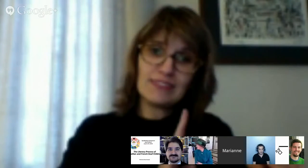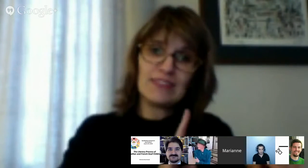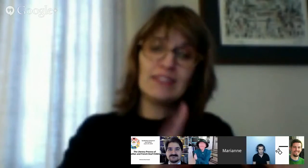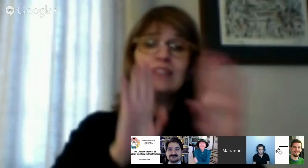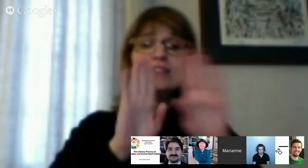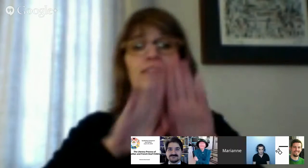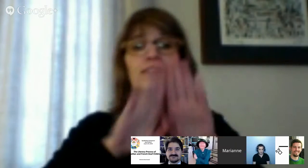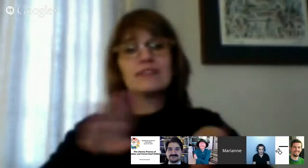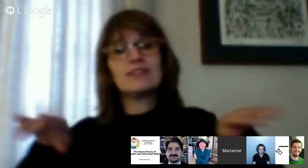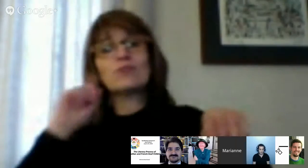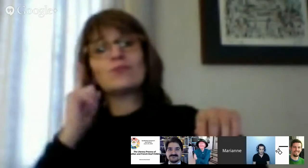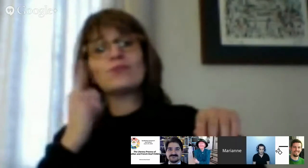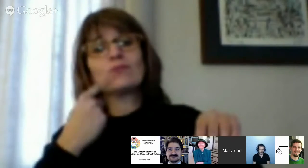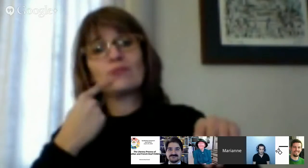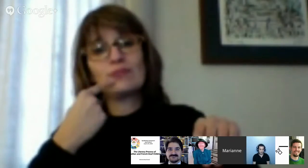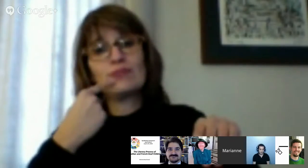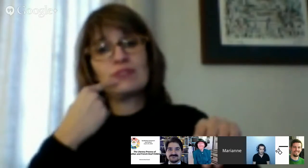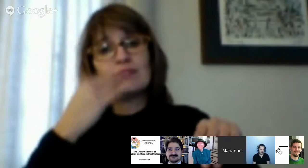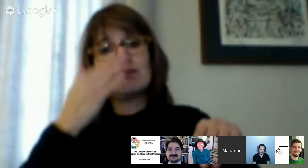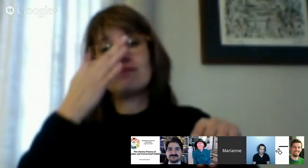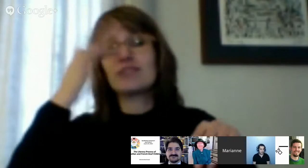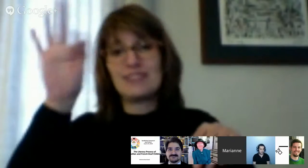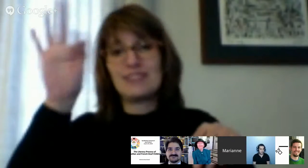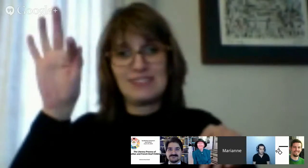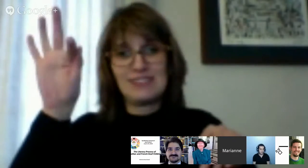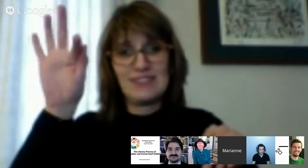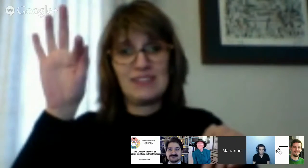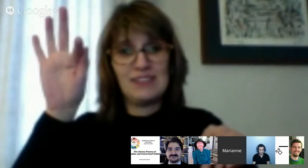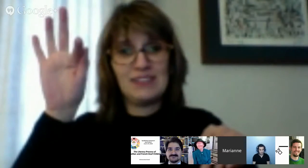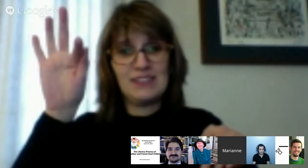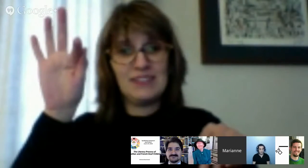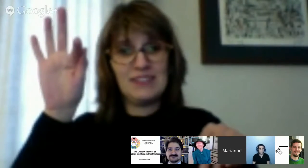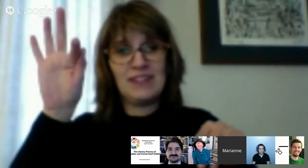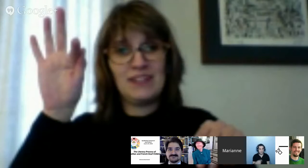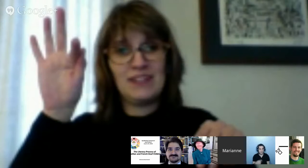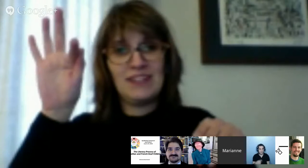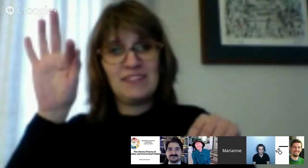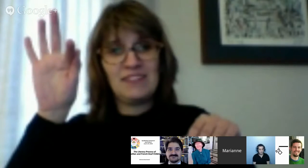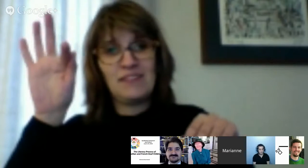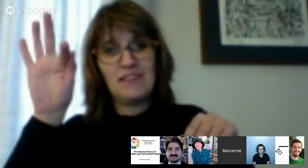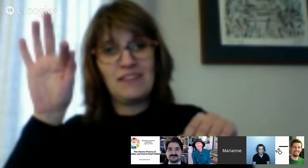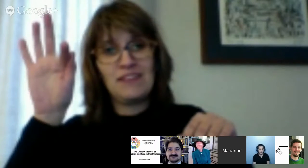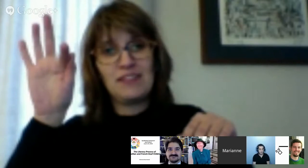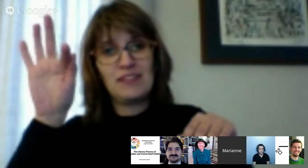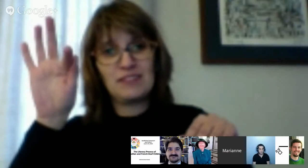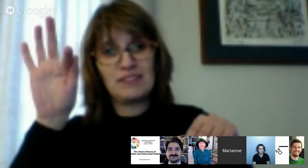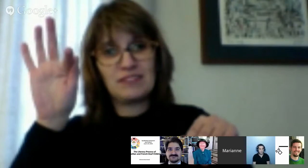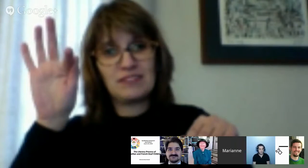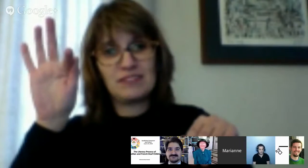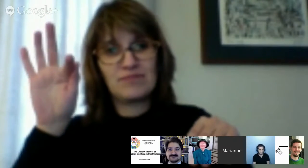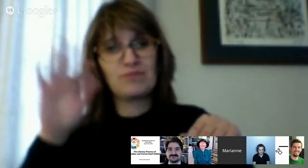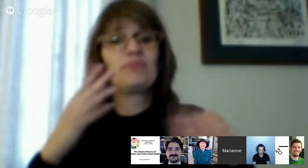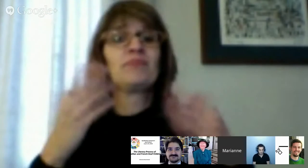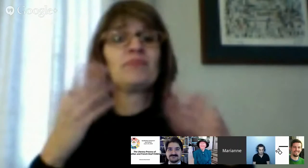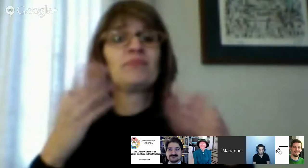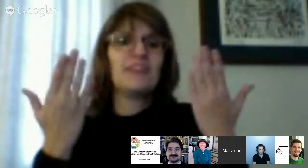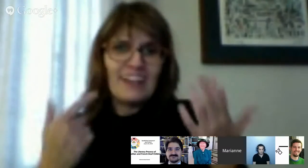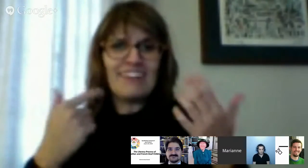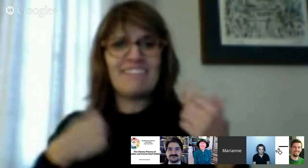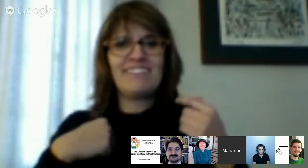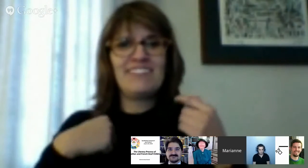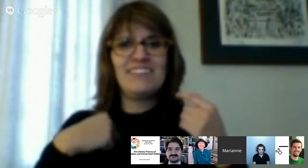crianças surdas, as crianças surdas brasileiras e as crianças surdas francesas.